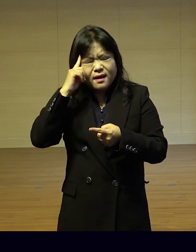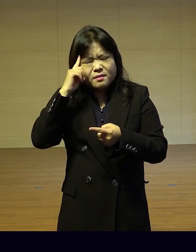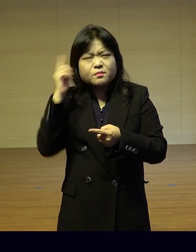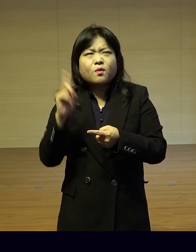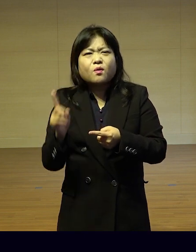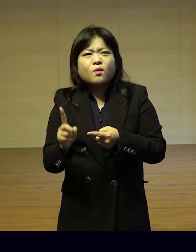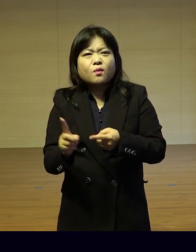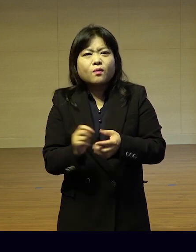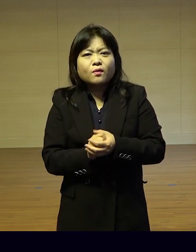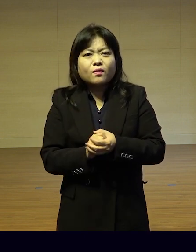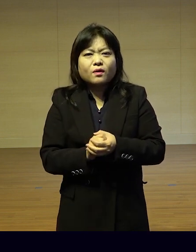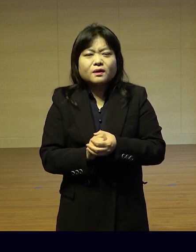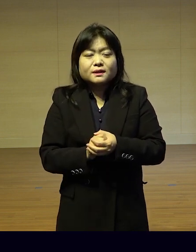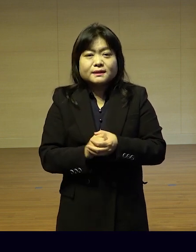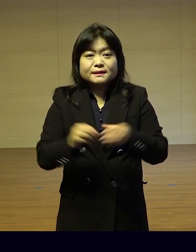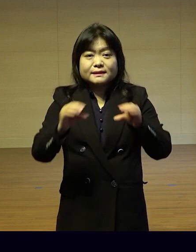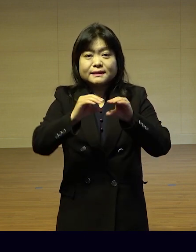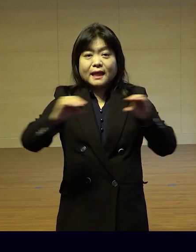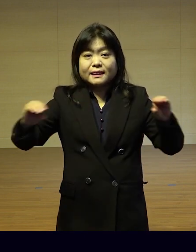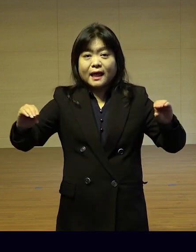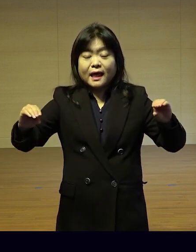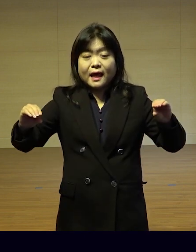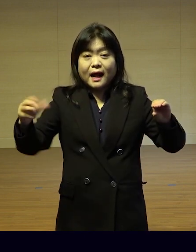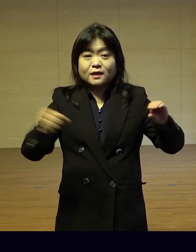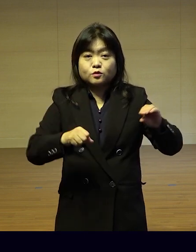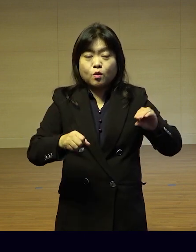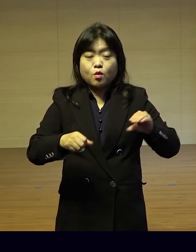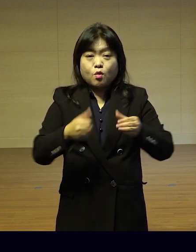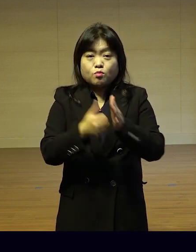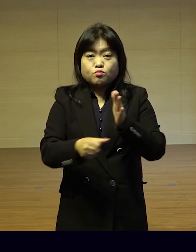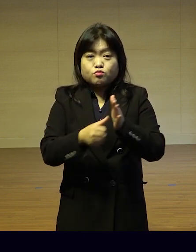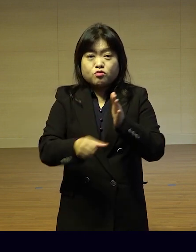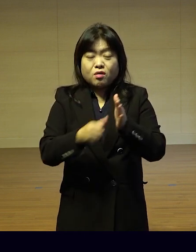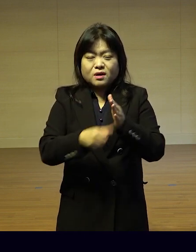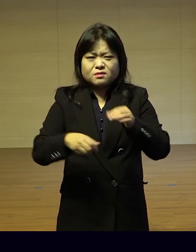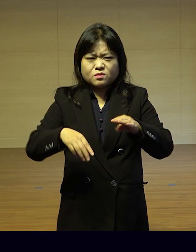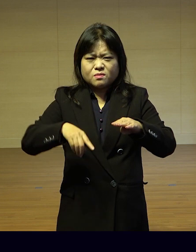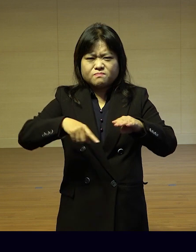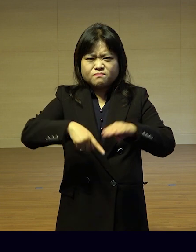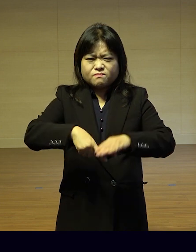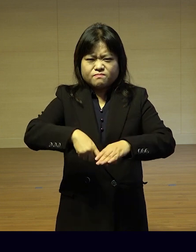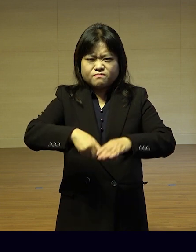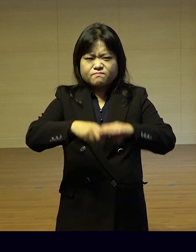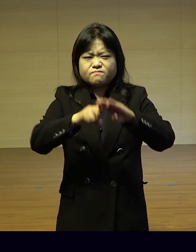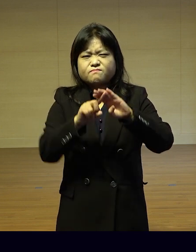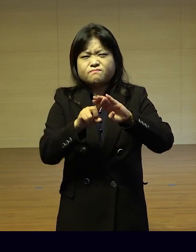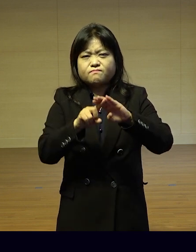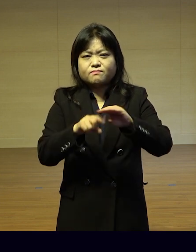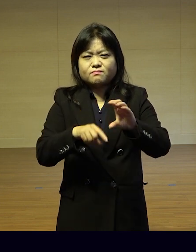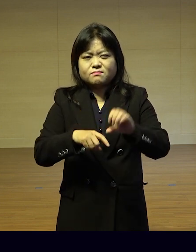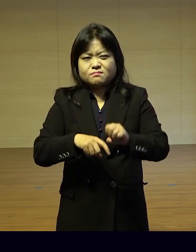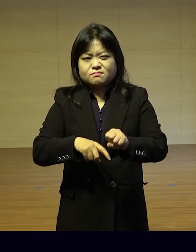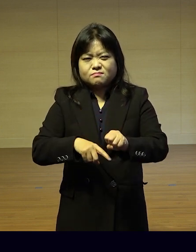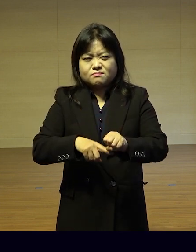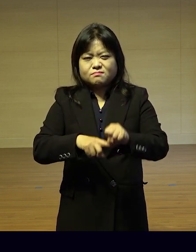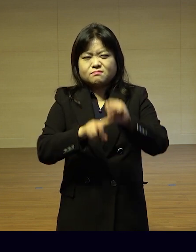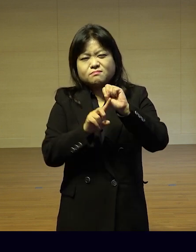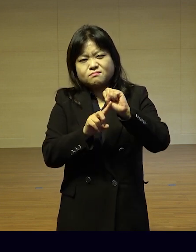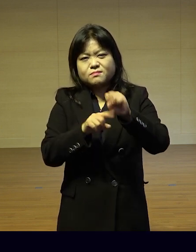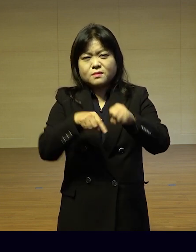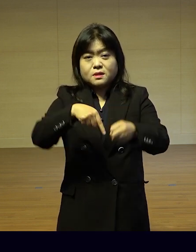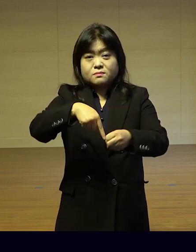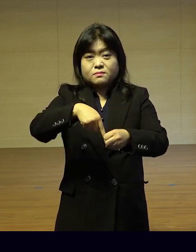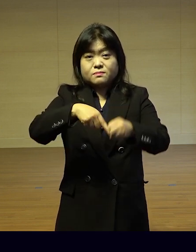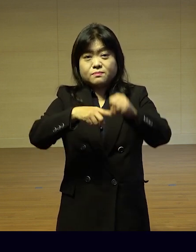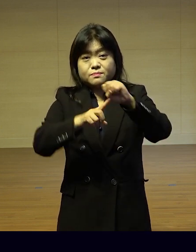좋냐면은 지렛대를 가지고 물건을 들어 올리는 것을 생각하시면 되죠. 그럼